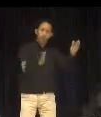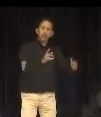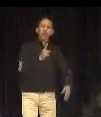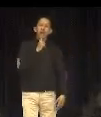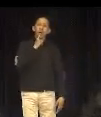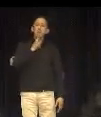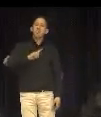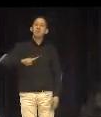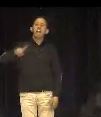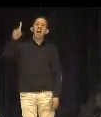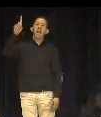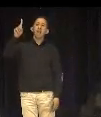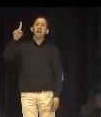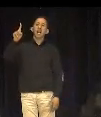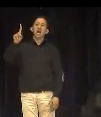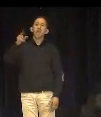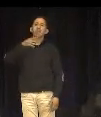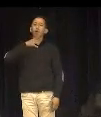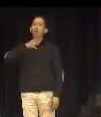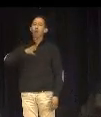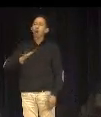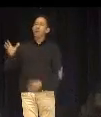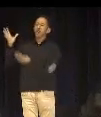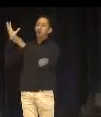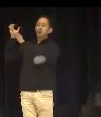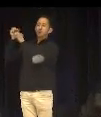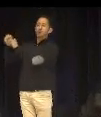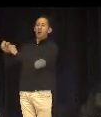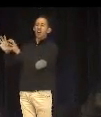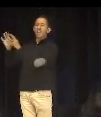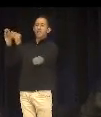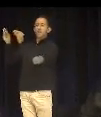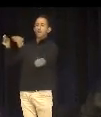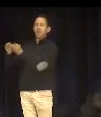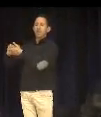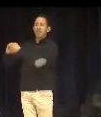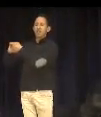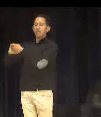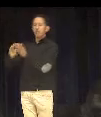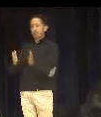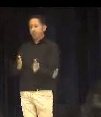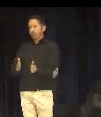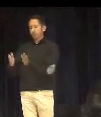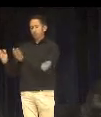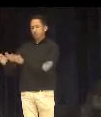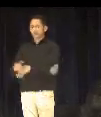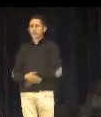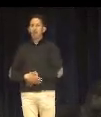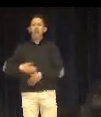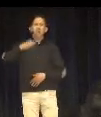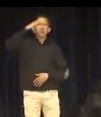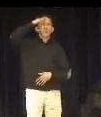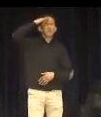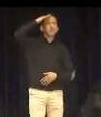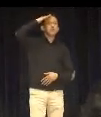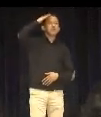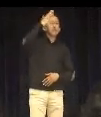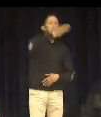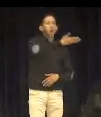الله والصلاة والسلام على أشرف المرسلين، أما بعد، السلام عليكم ورحمة الله